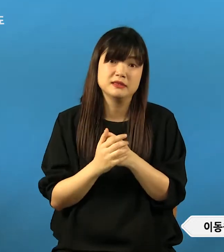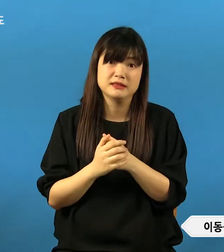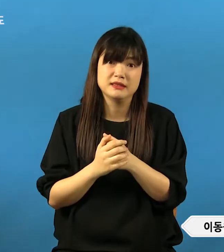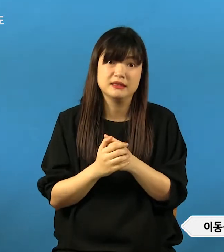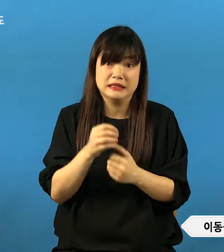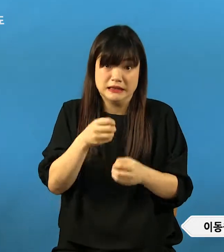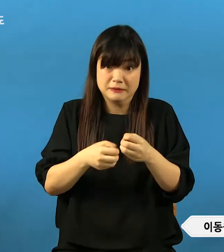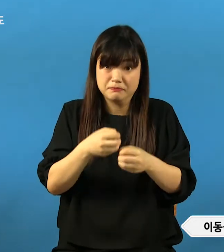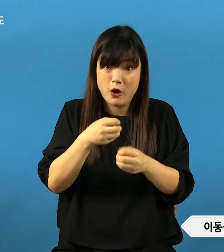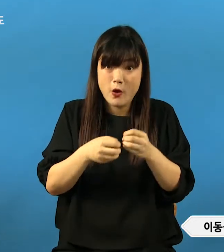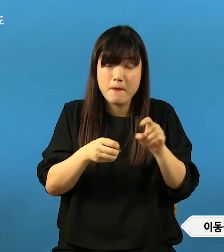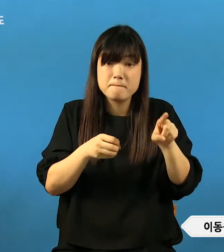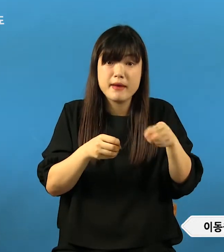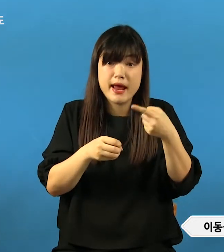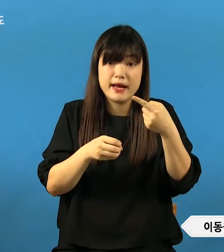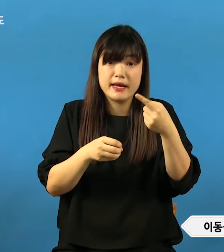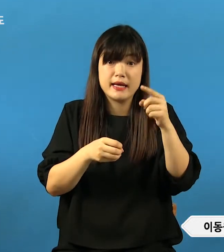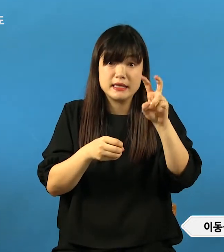인용된 말씀이 시편